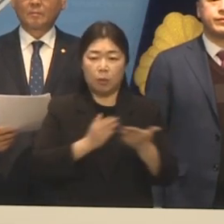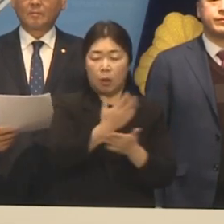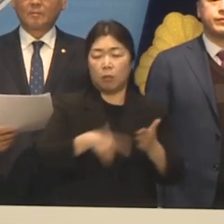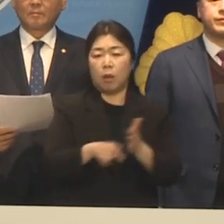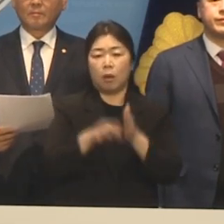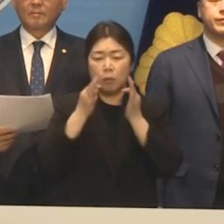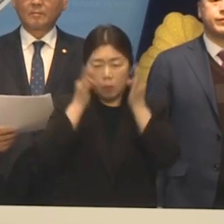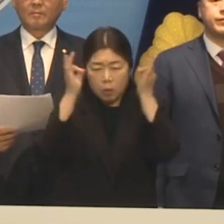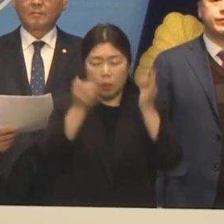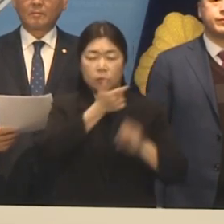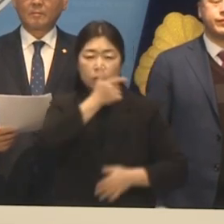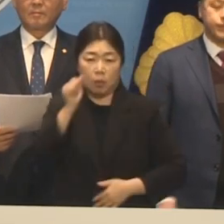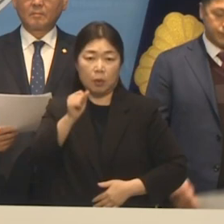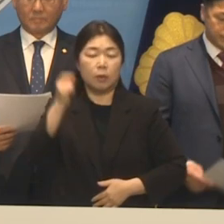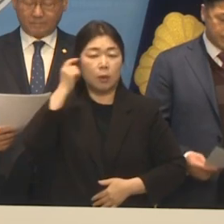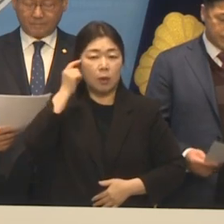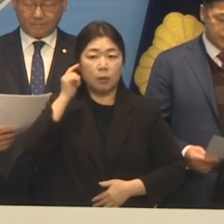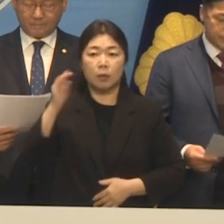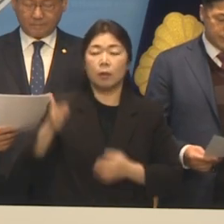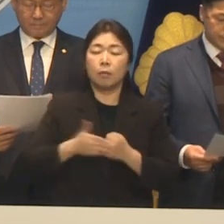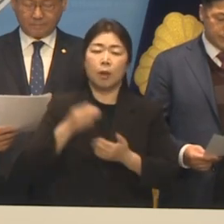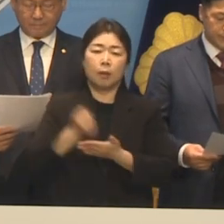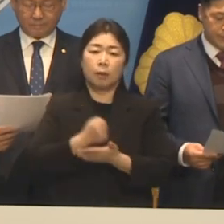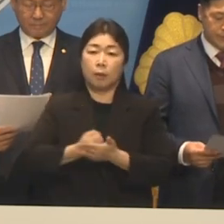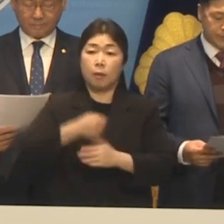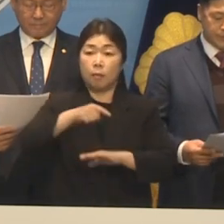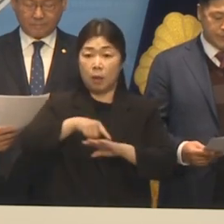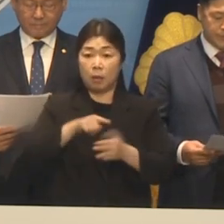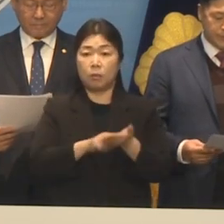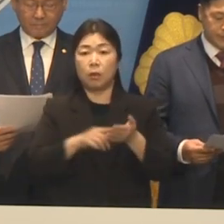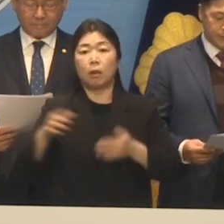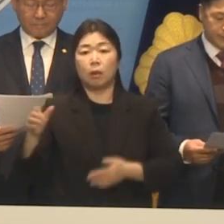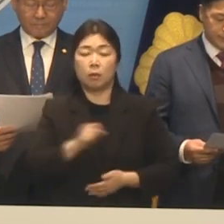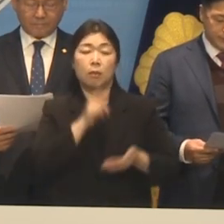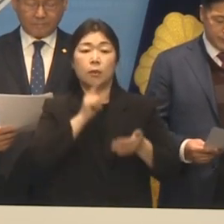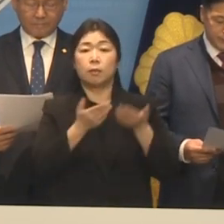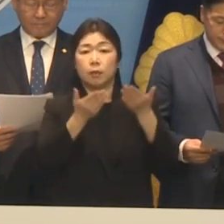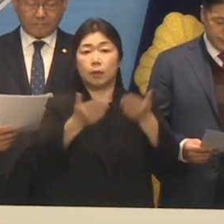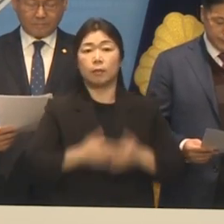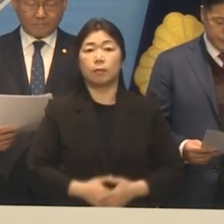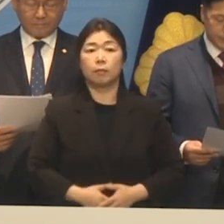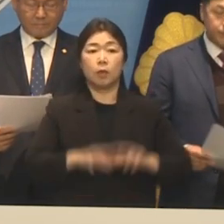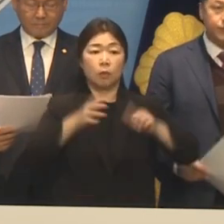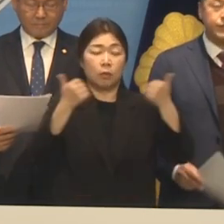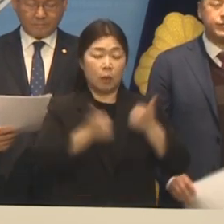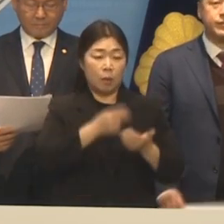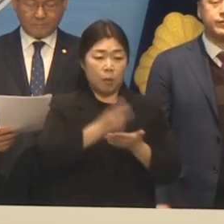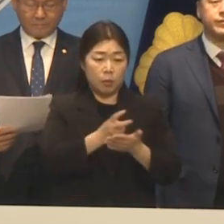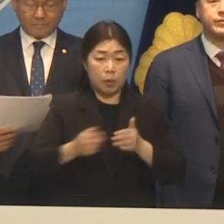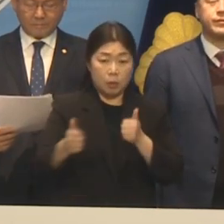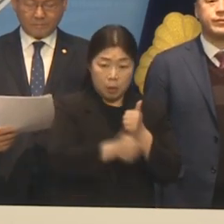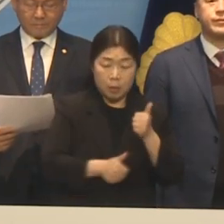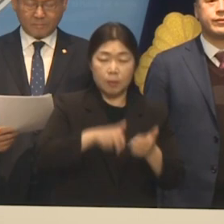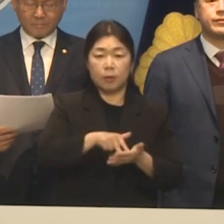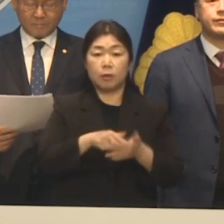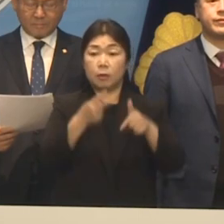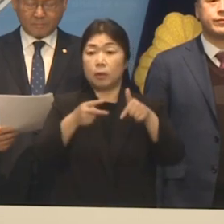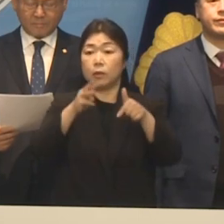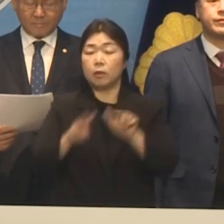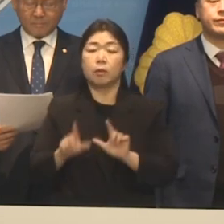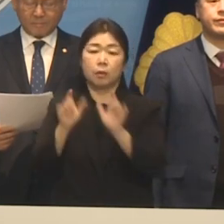노력이 부족하다고 보여 안타까운 마음에 이자리에 섰습니다 국 사법 위원회는 인천